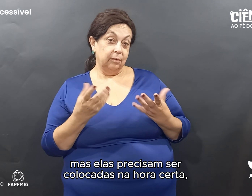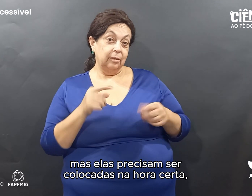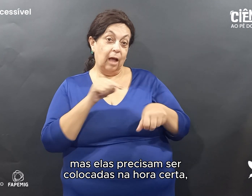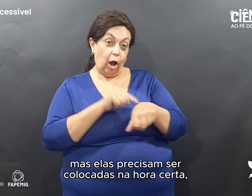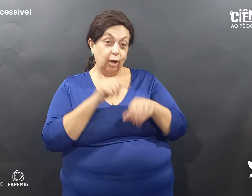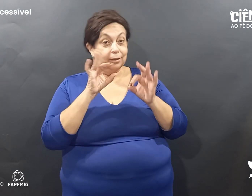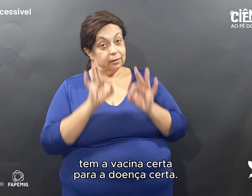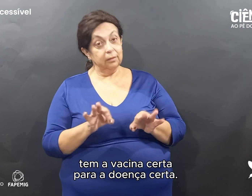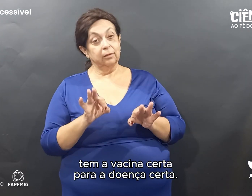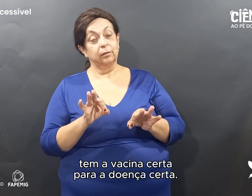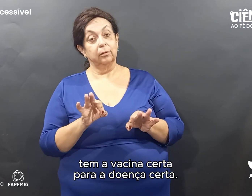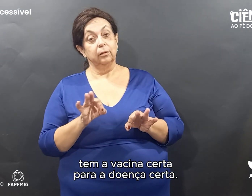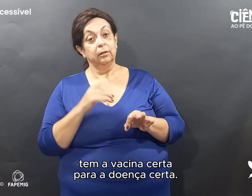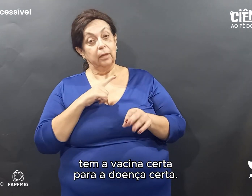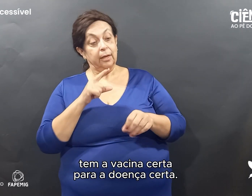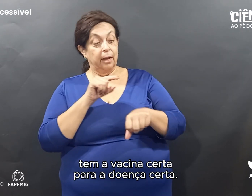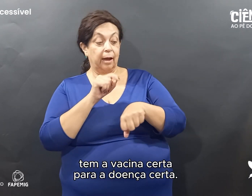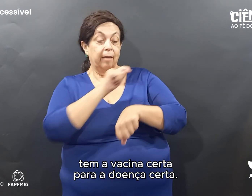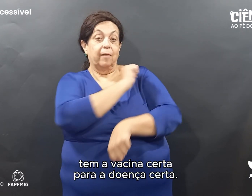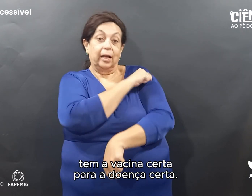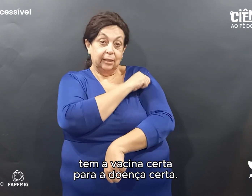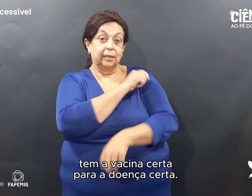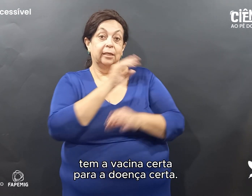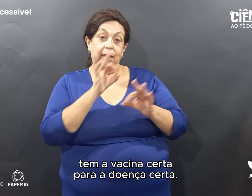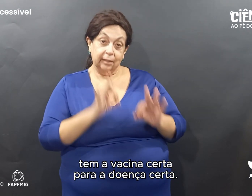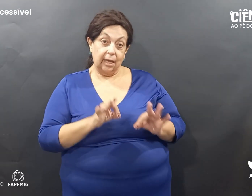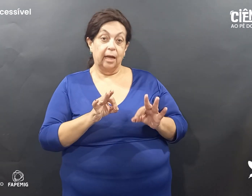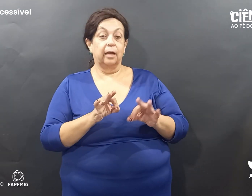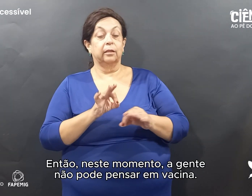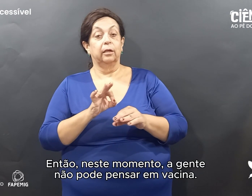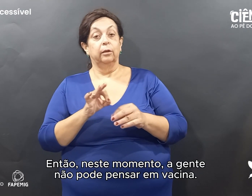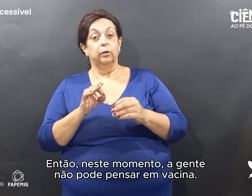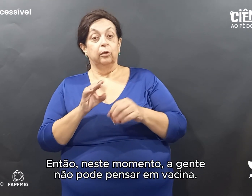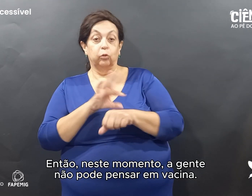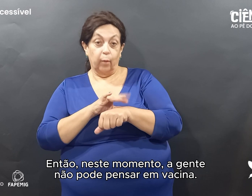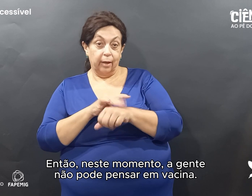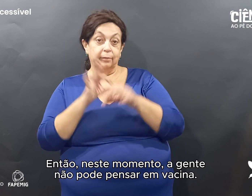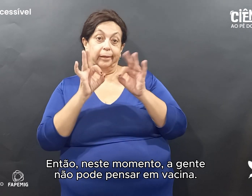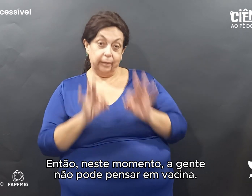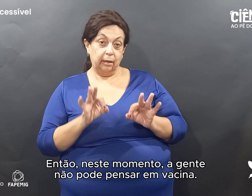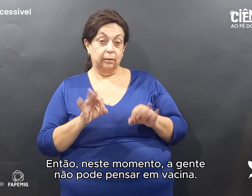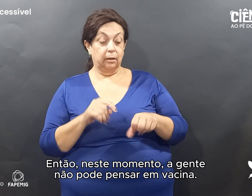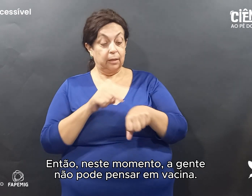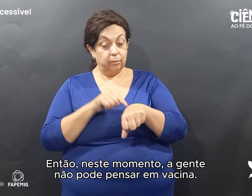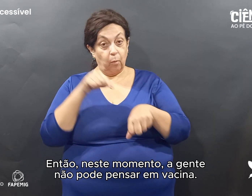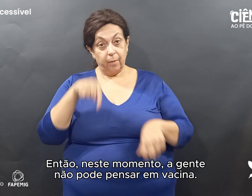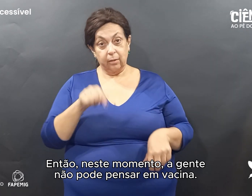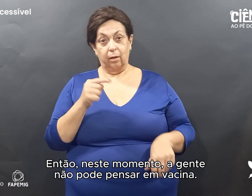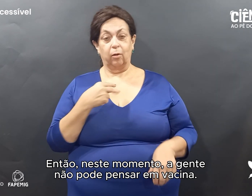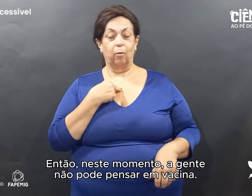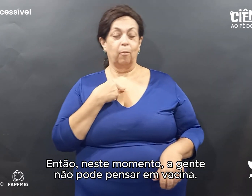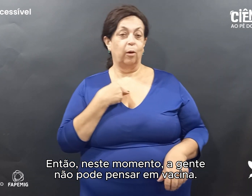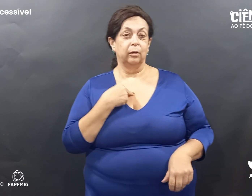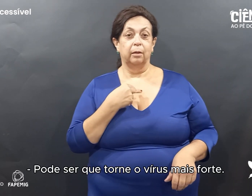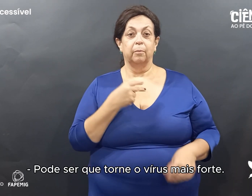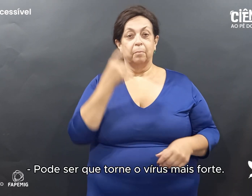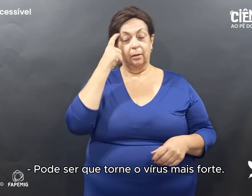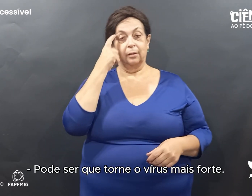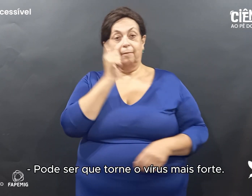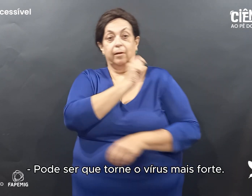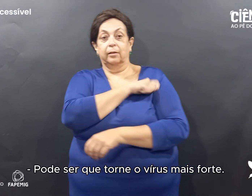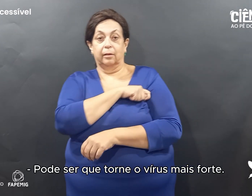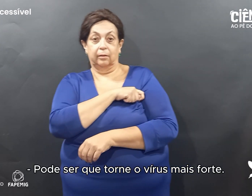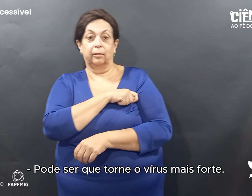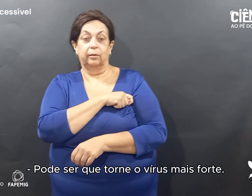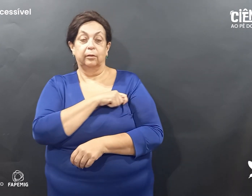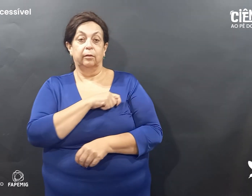hora certa, tem a vacina certa para a doença certa. Então, nesse momento, a gente não pode pensar em vacina. Pode ser que torne